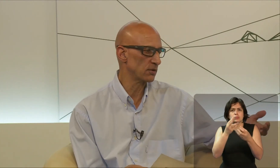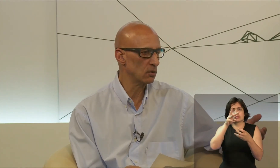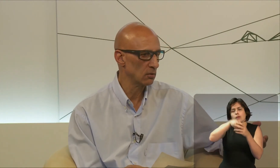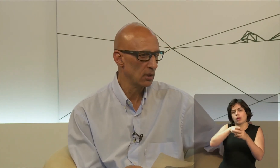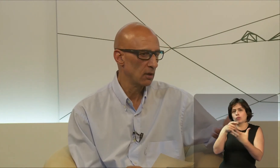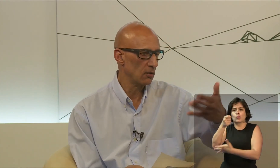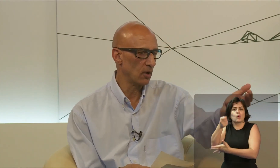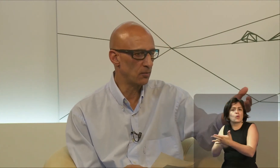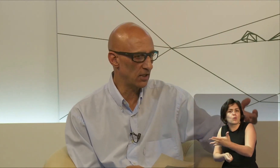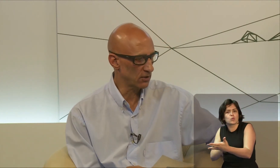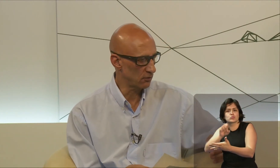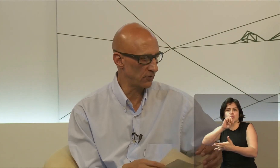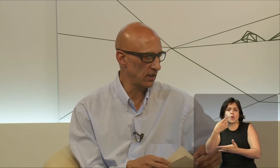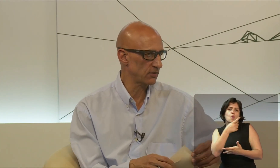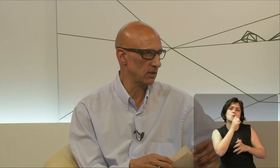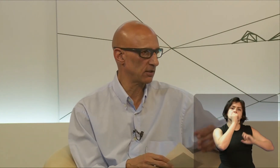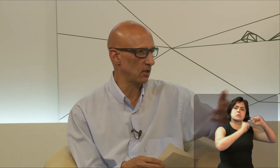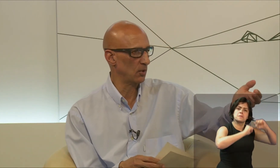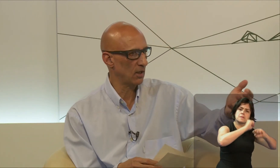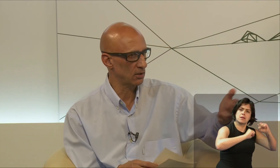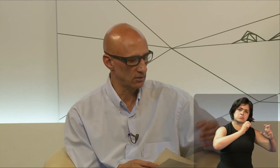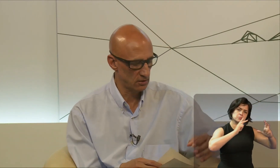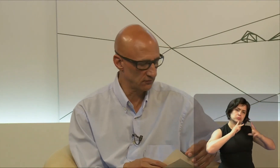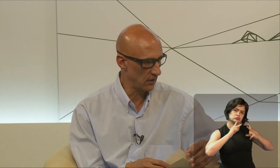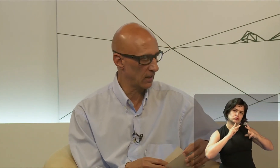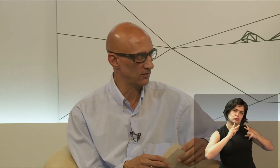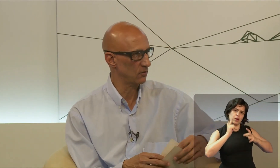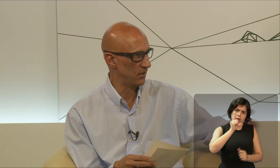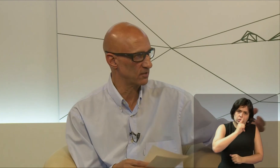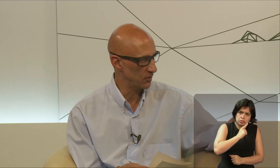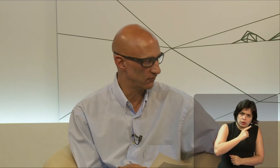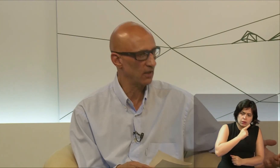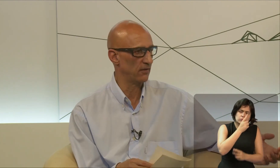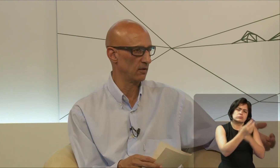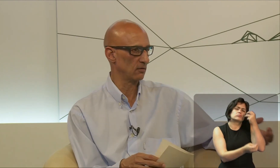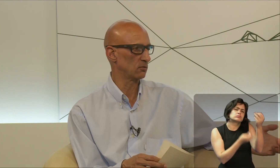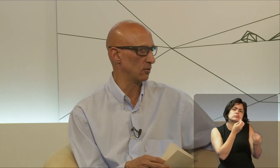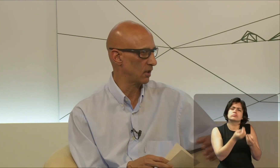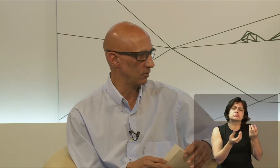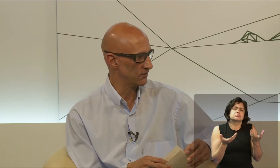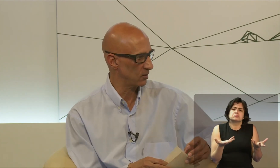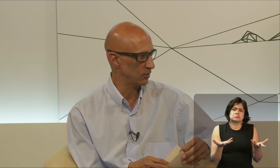então numa empresa que oferece lá determinadas vagas, numa empresa privada? Vou colocar um exemplo assim.